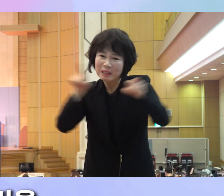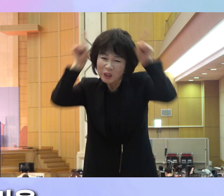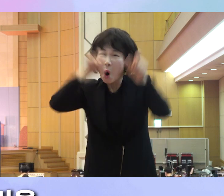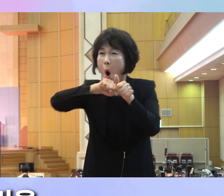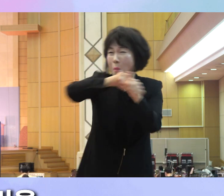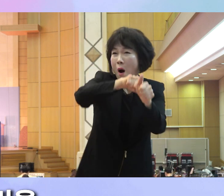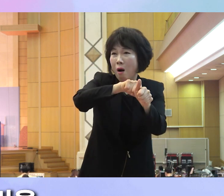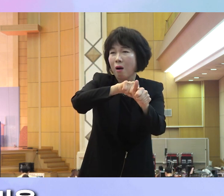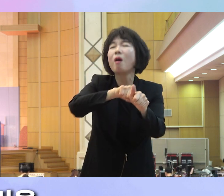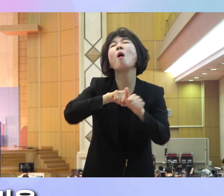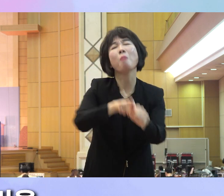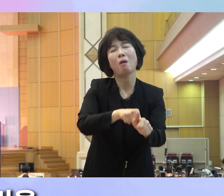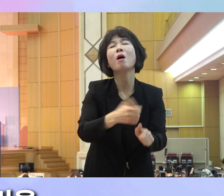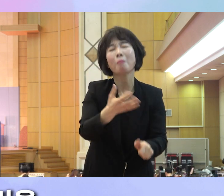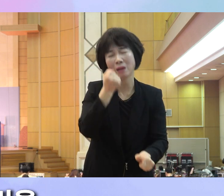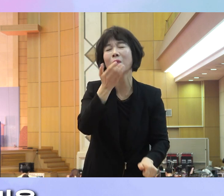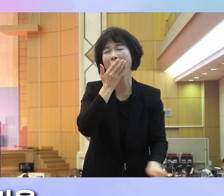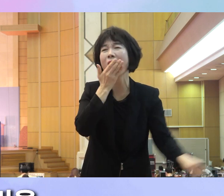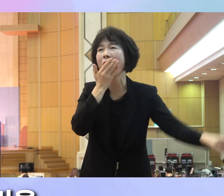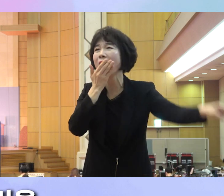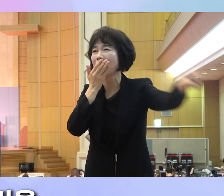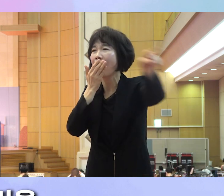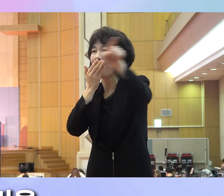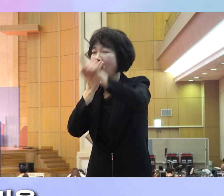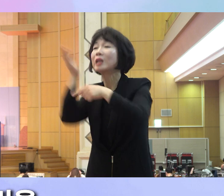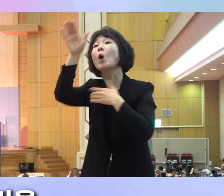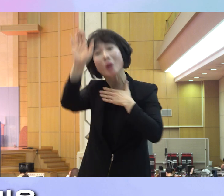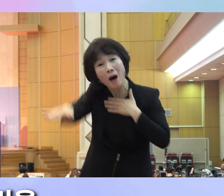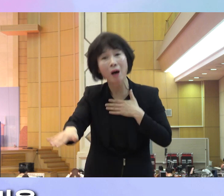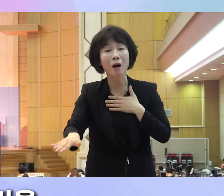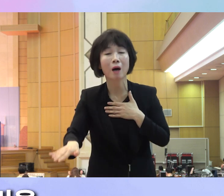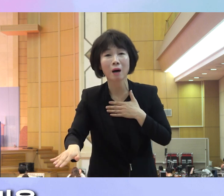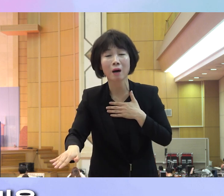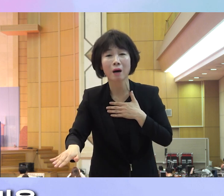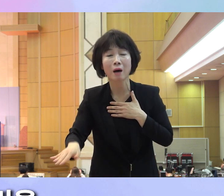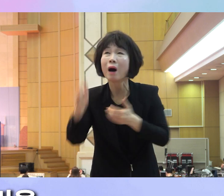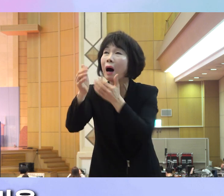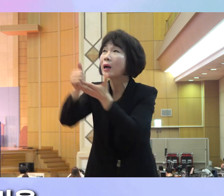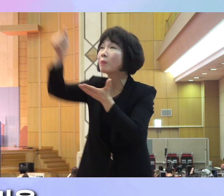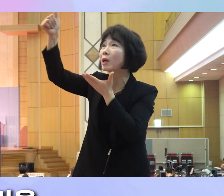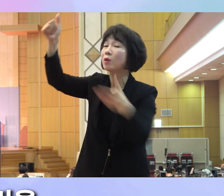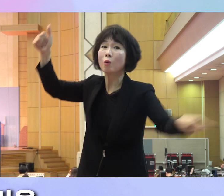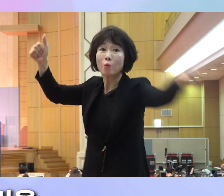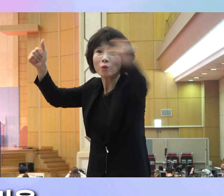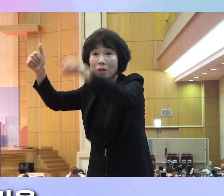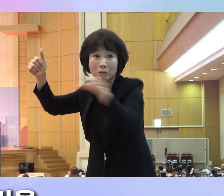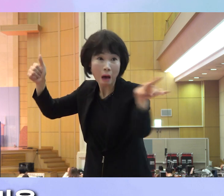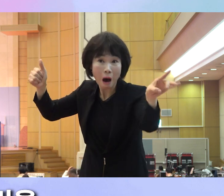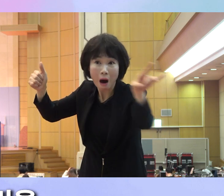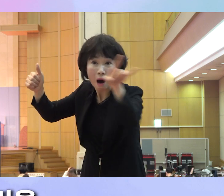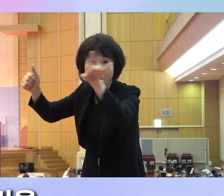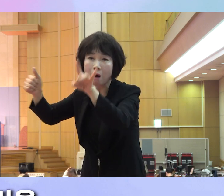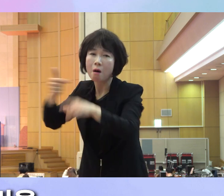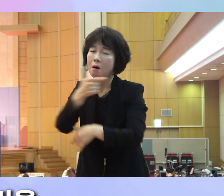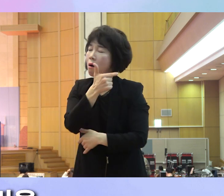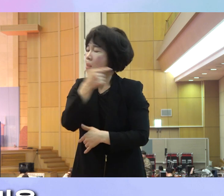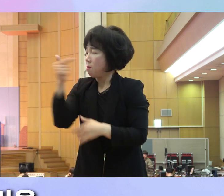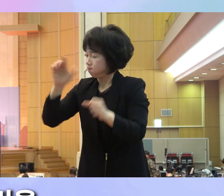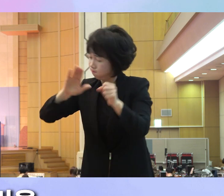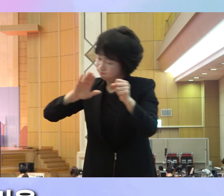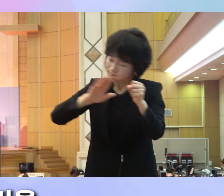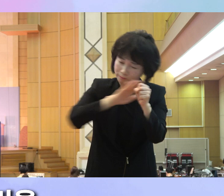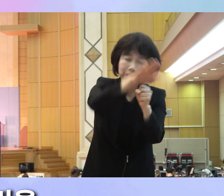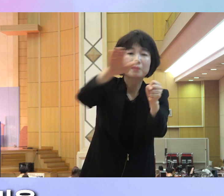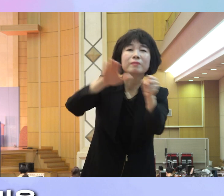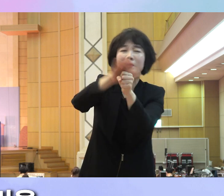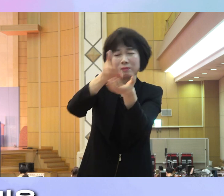형벌을 받을 수밖에 없는 우리들이었지만은 하나님께서 우리들을 극진히